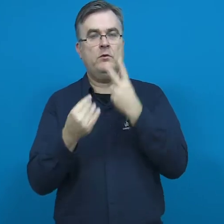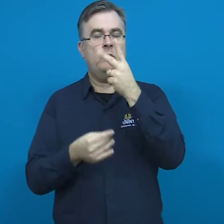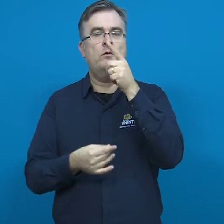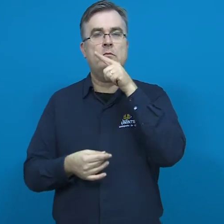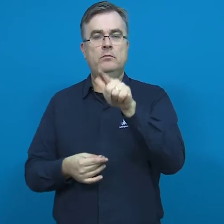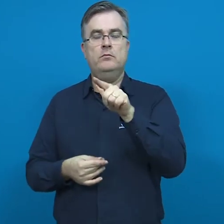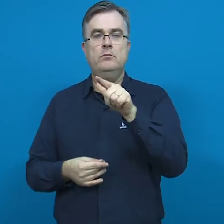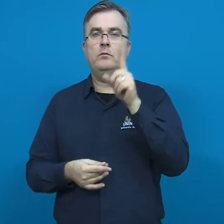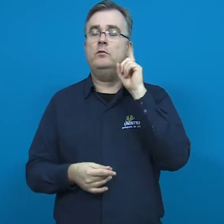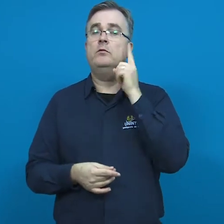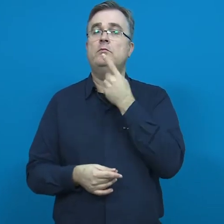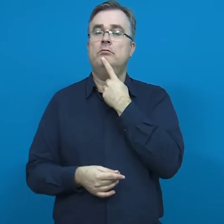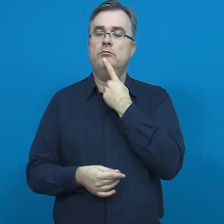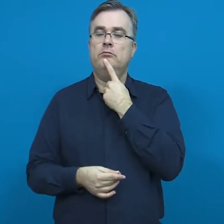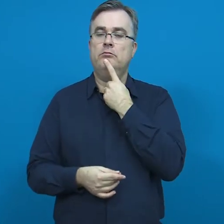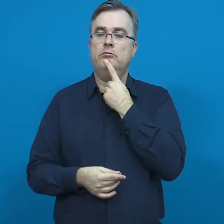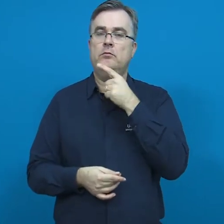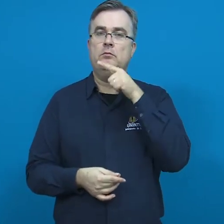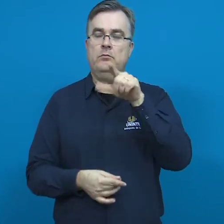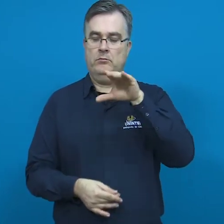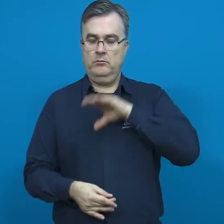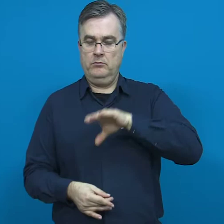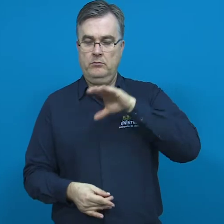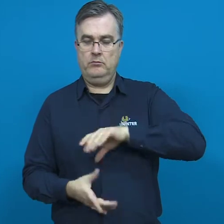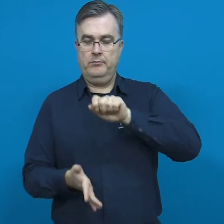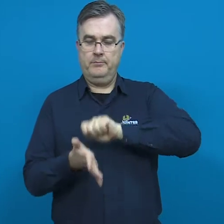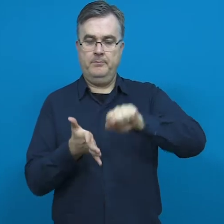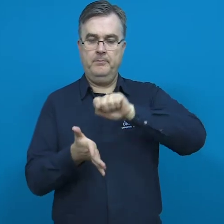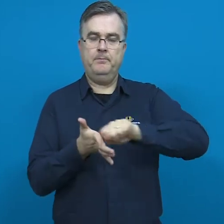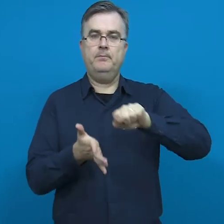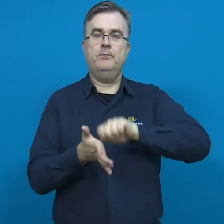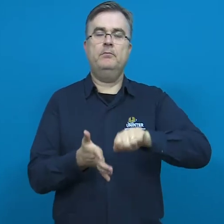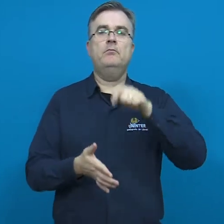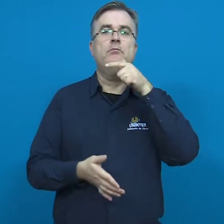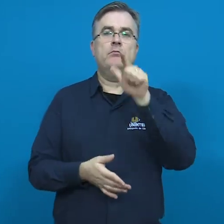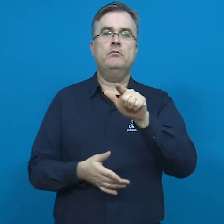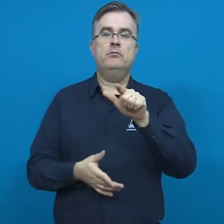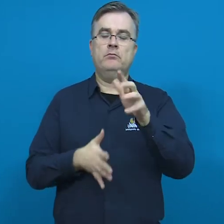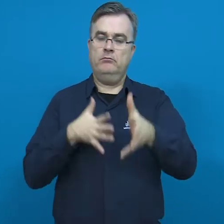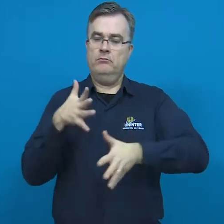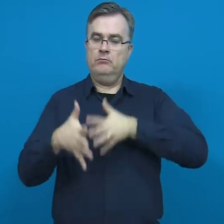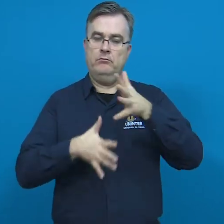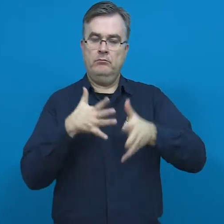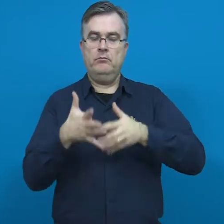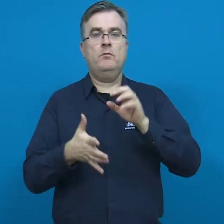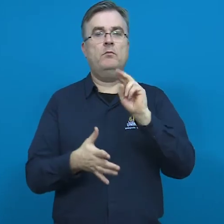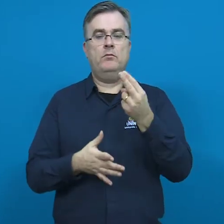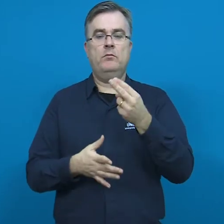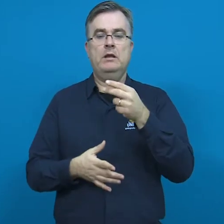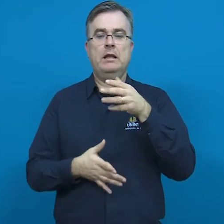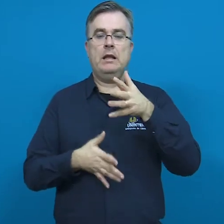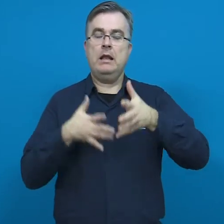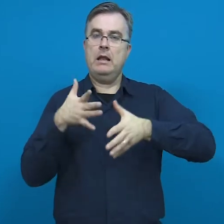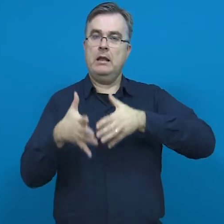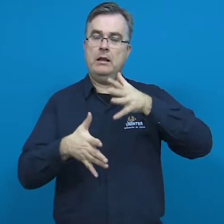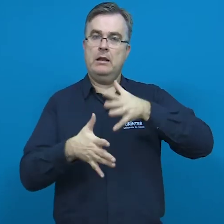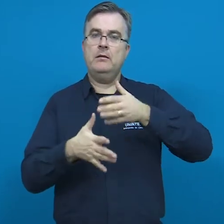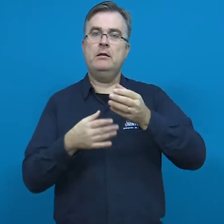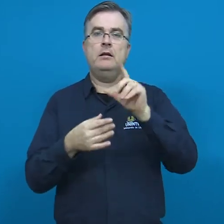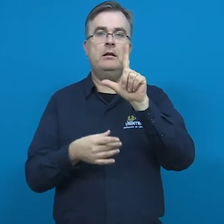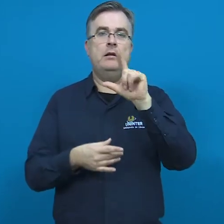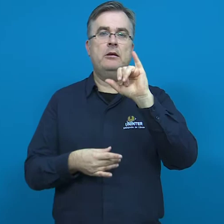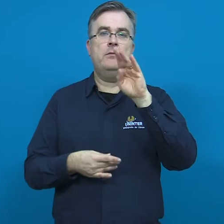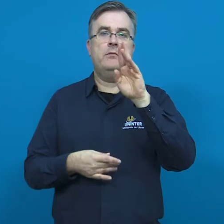bilinguismo, 2 línguas, no caso dos surdos, a língua portuguesa escrita e a língua de sinais, ou seja, a